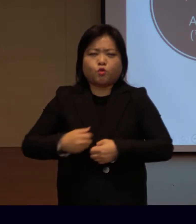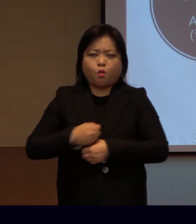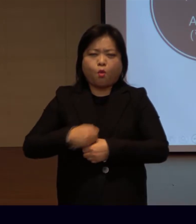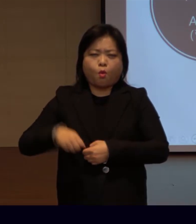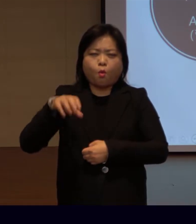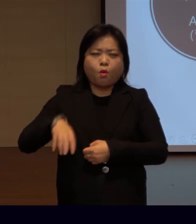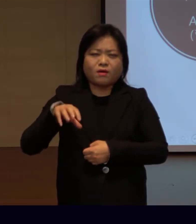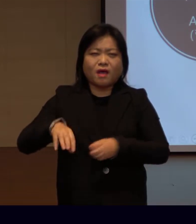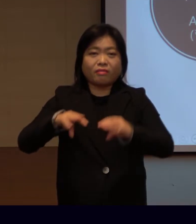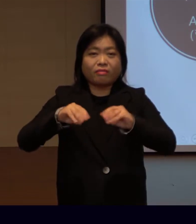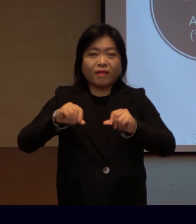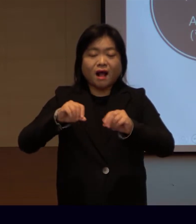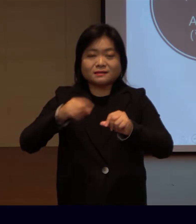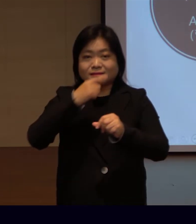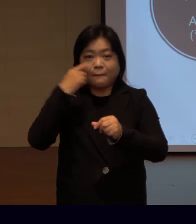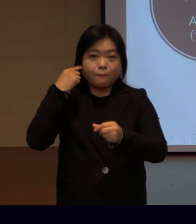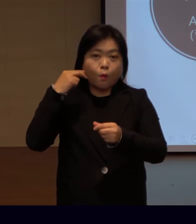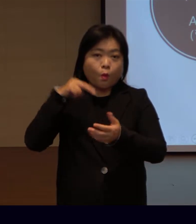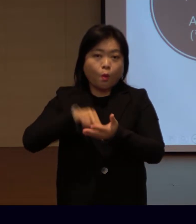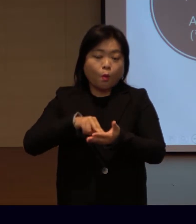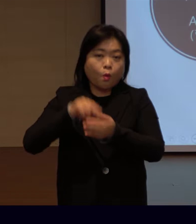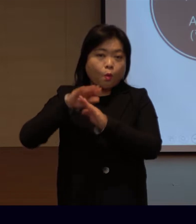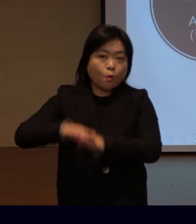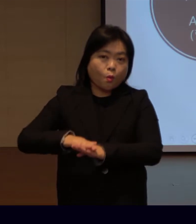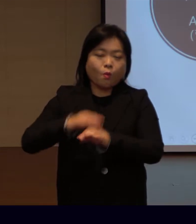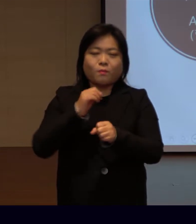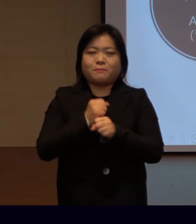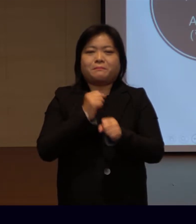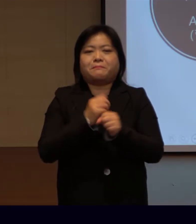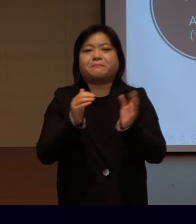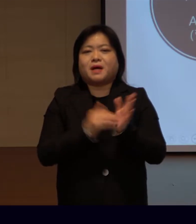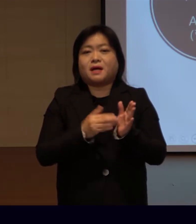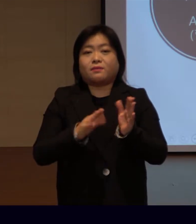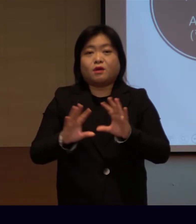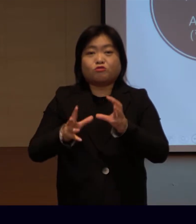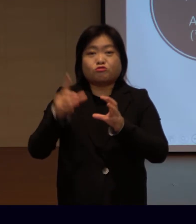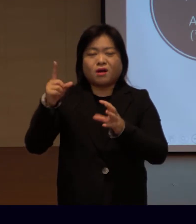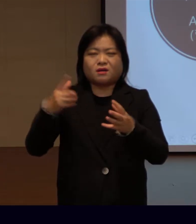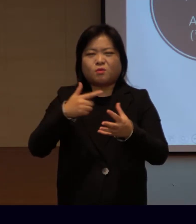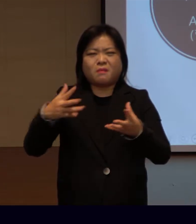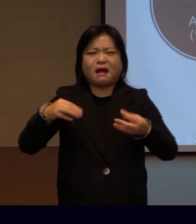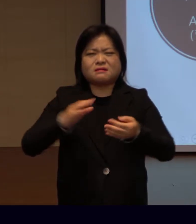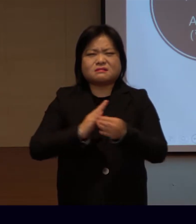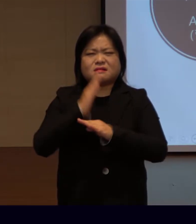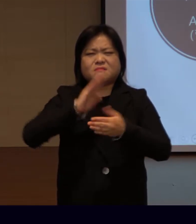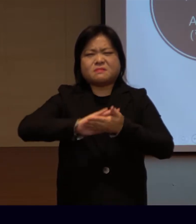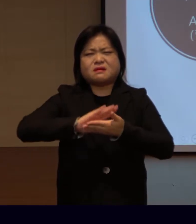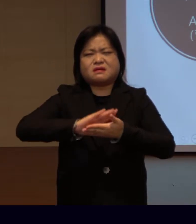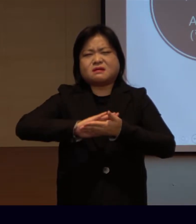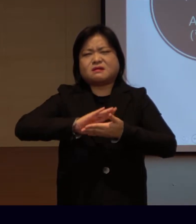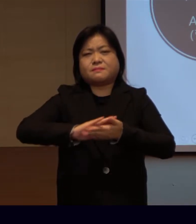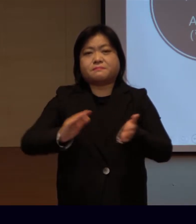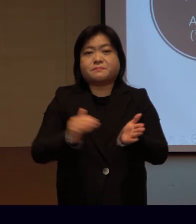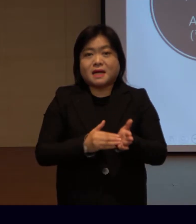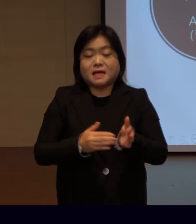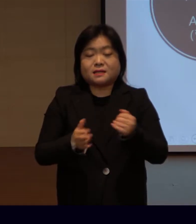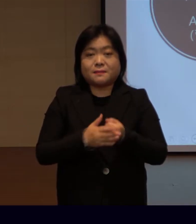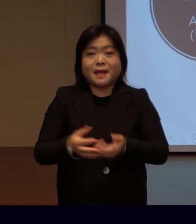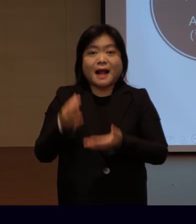땅을 담보로 만들었는데 국가가 너무 많이 찍어버린 거예요. 그래서 이게